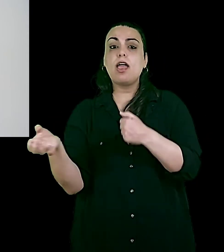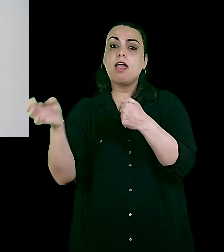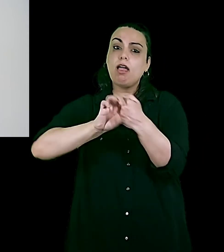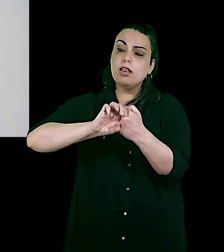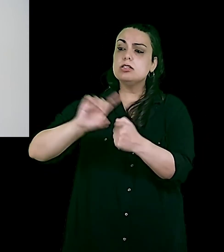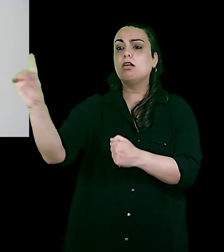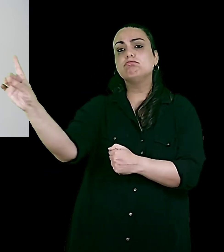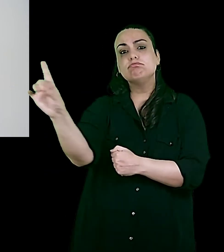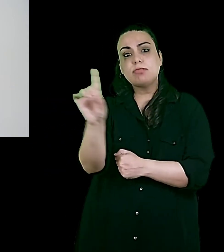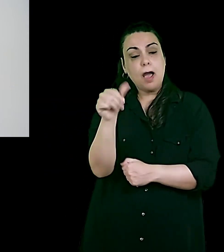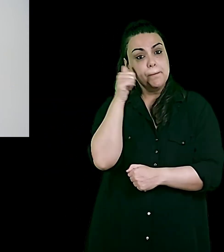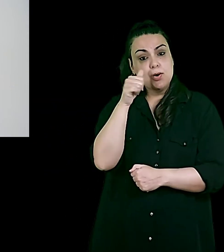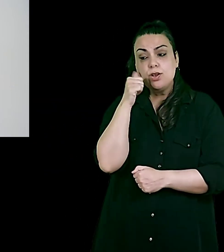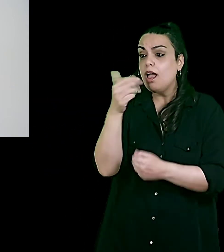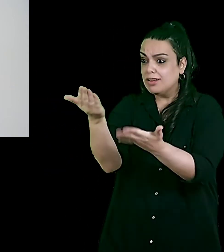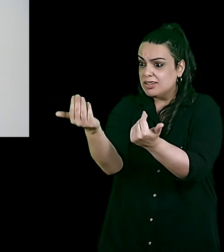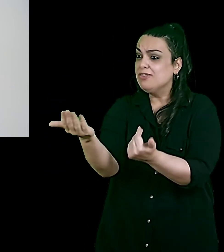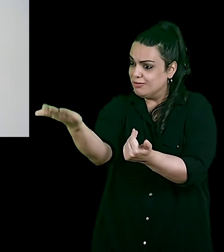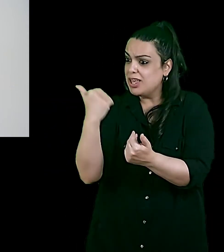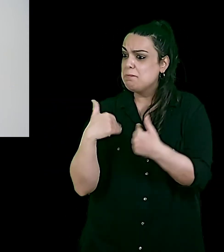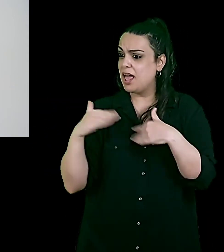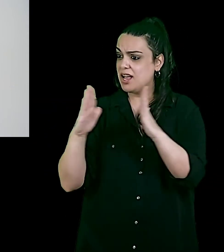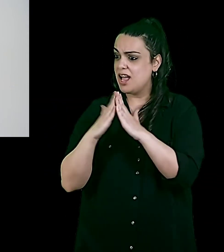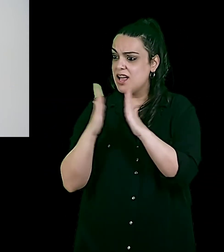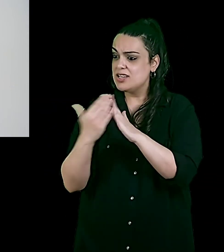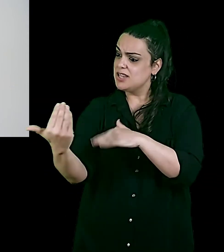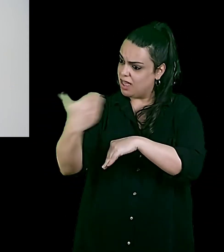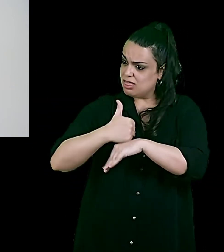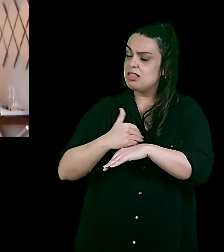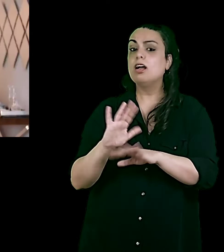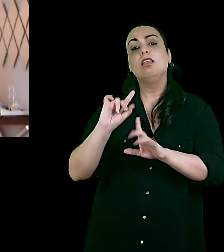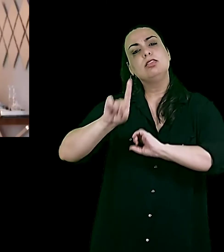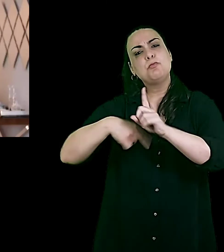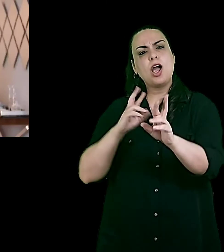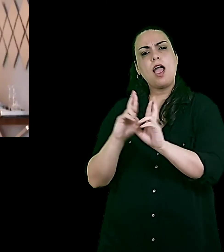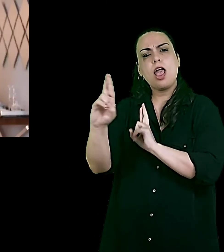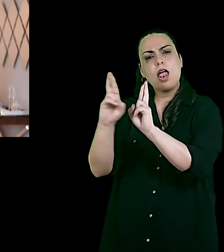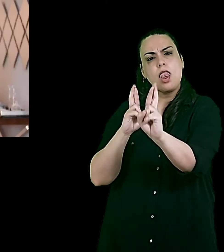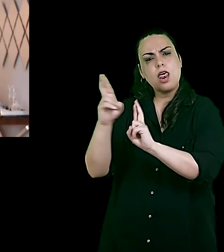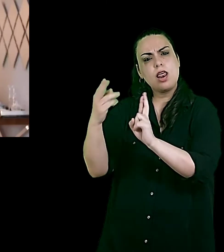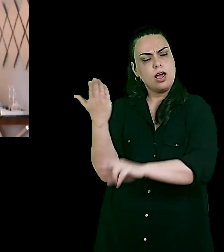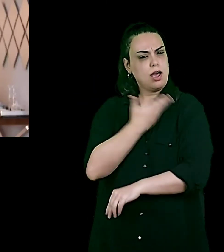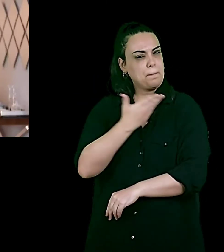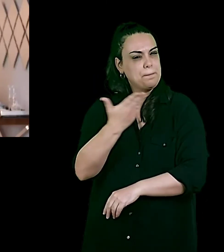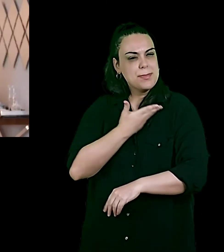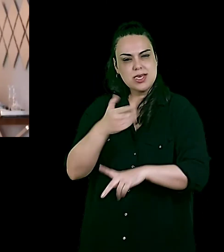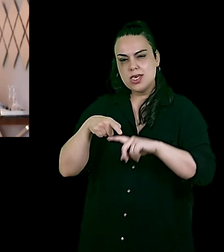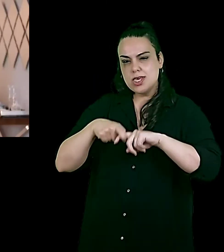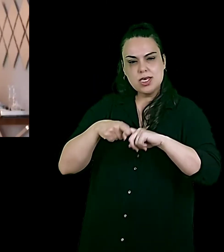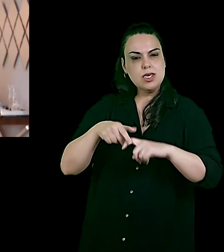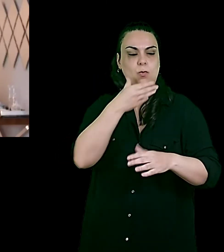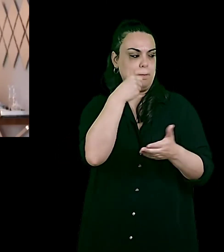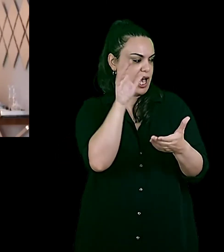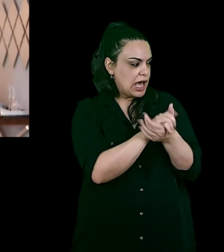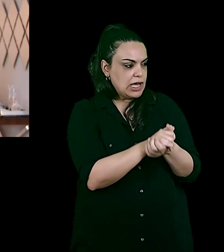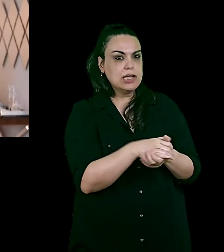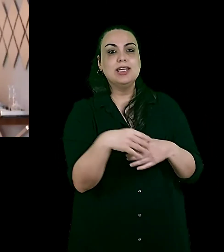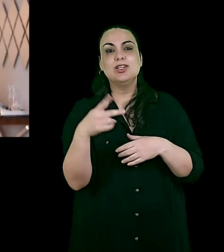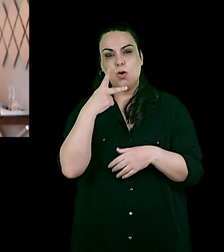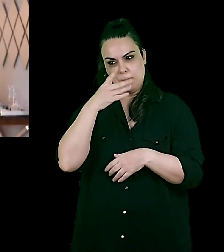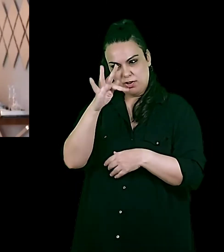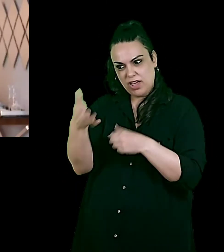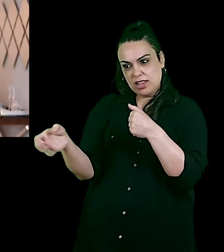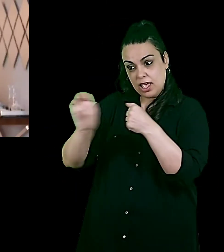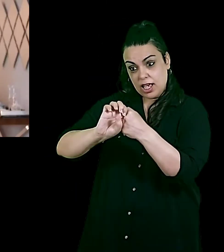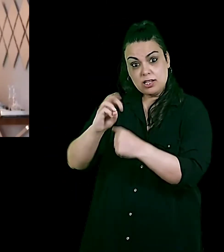dia ela convence ele a entrar em sua casa. Depois de um tempo, estabelece uma relação fraterna entre ela, o marido dela